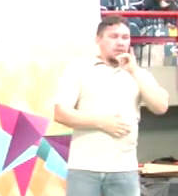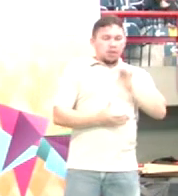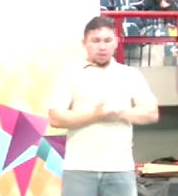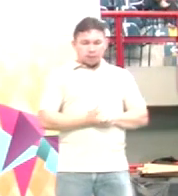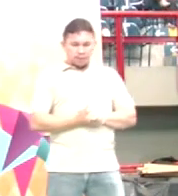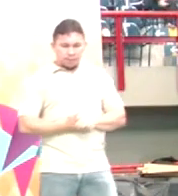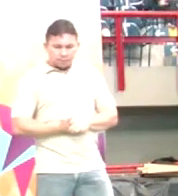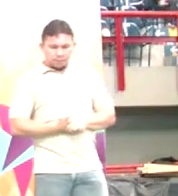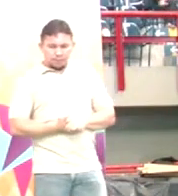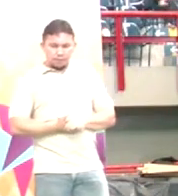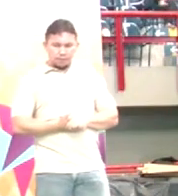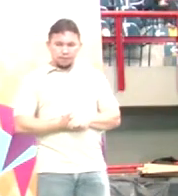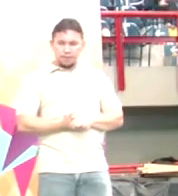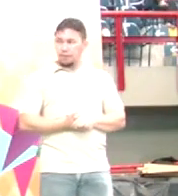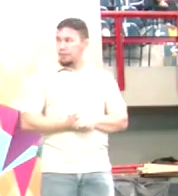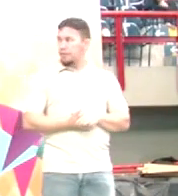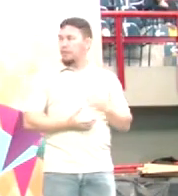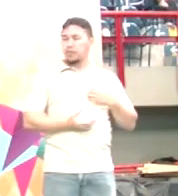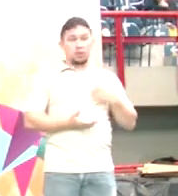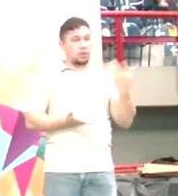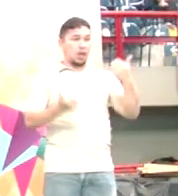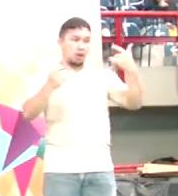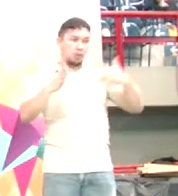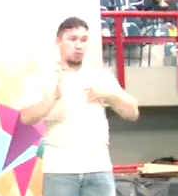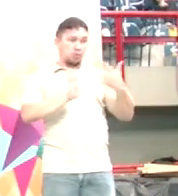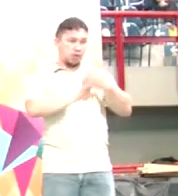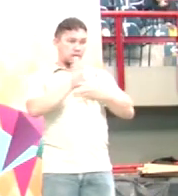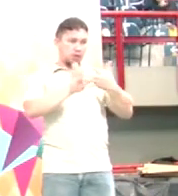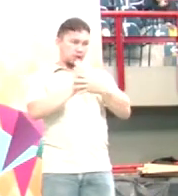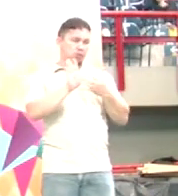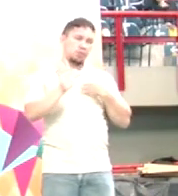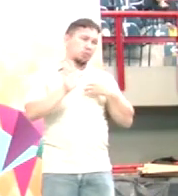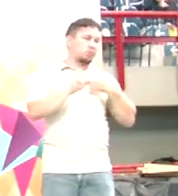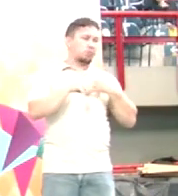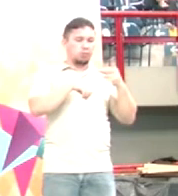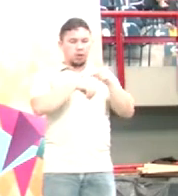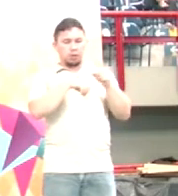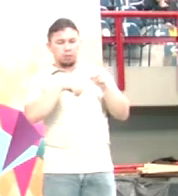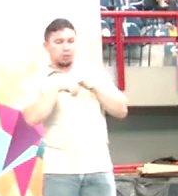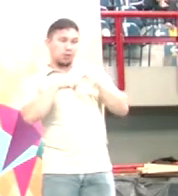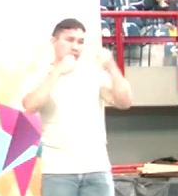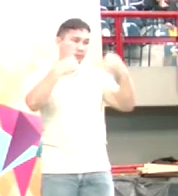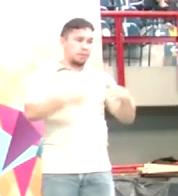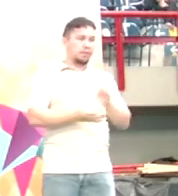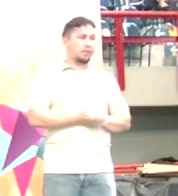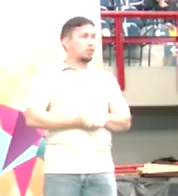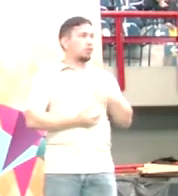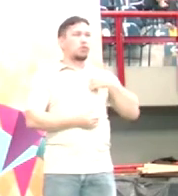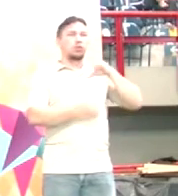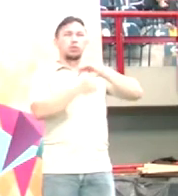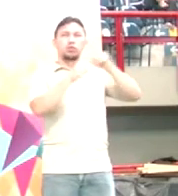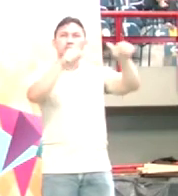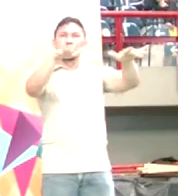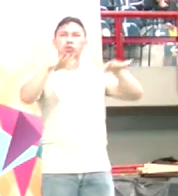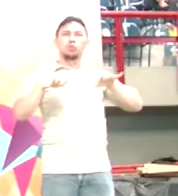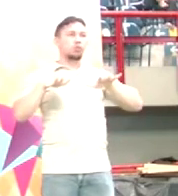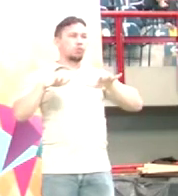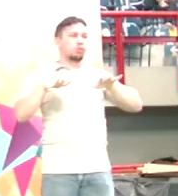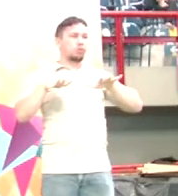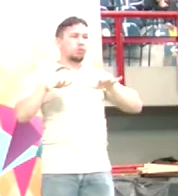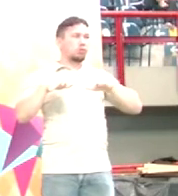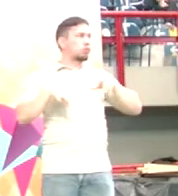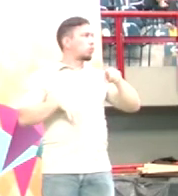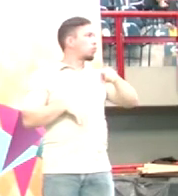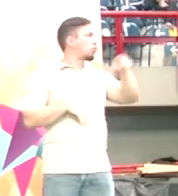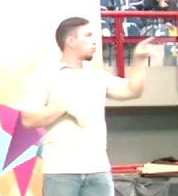eu digo assim, o que é um texto dissertativo argumentativo? Eu olho para esse ginásio poliesportivo e eu digo